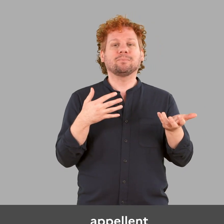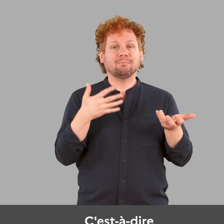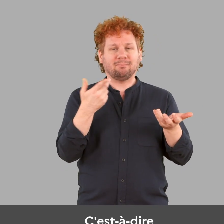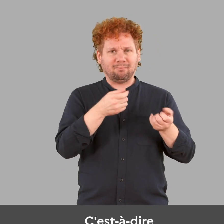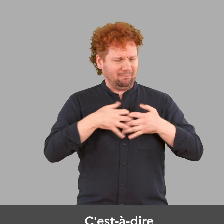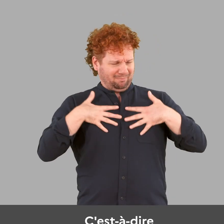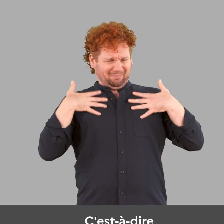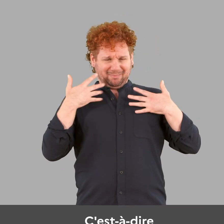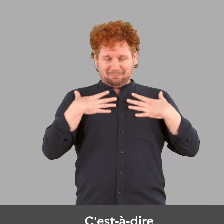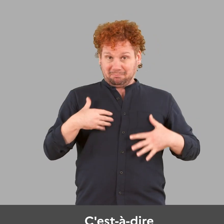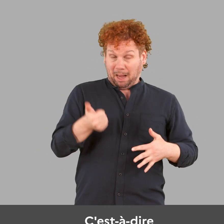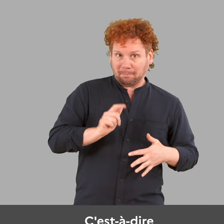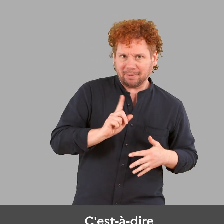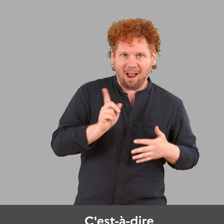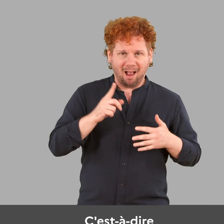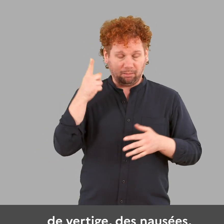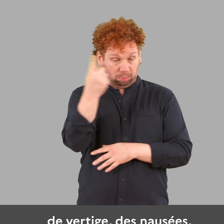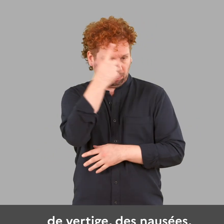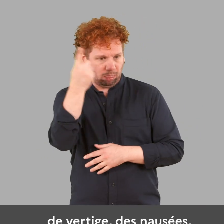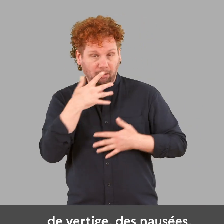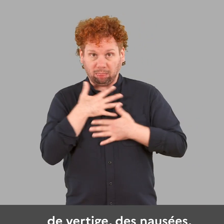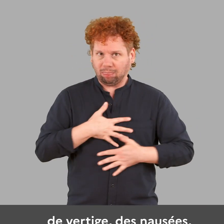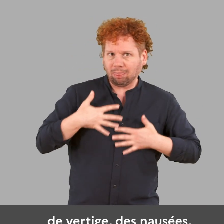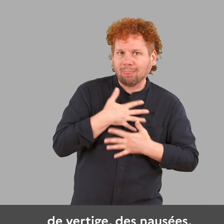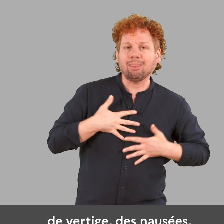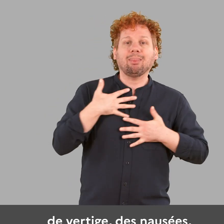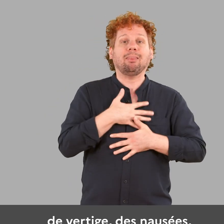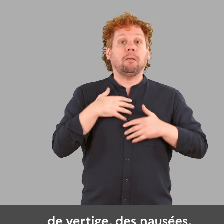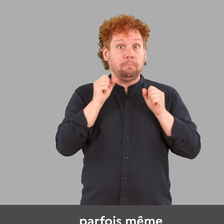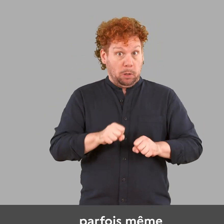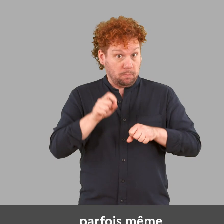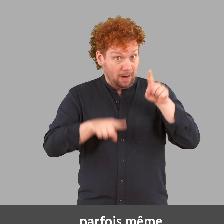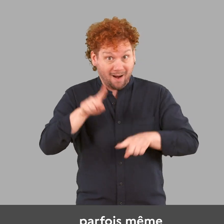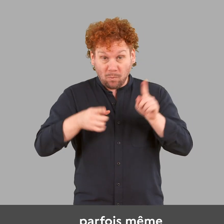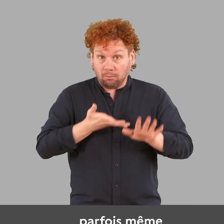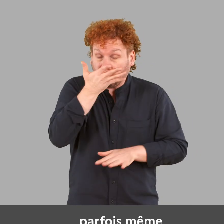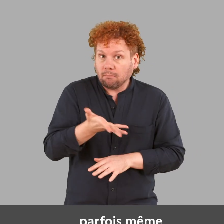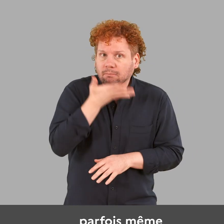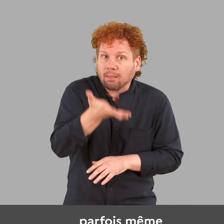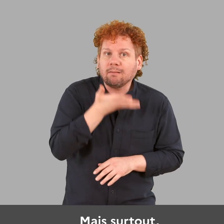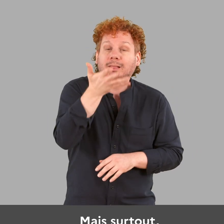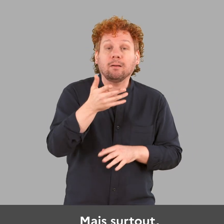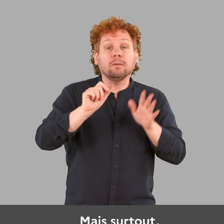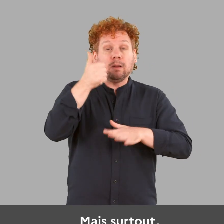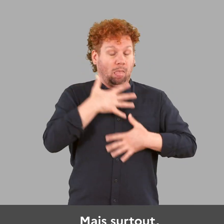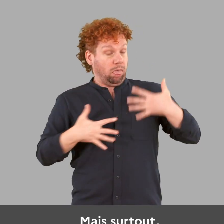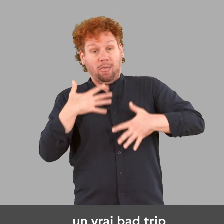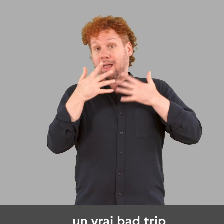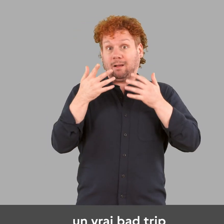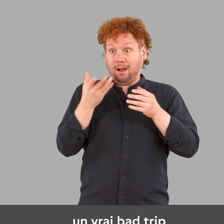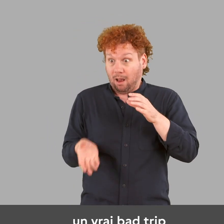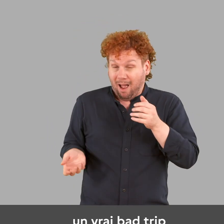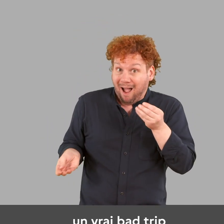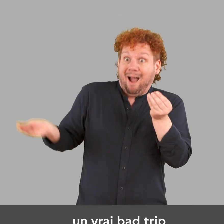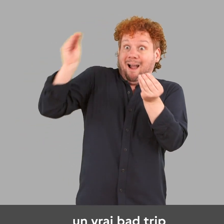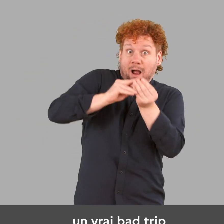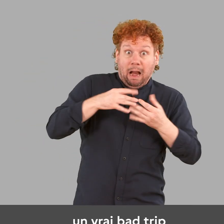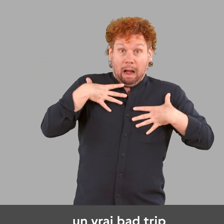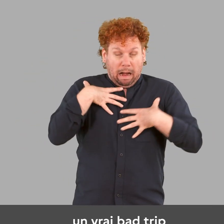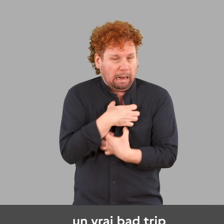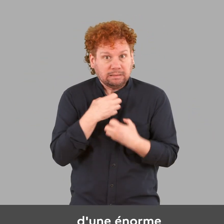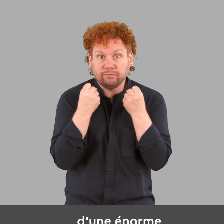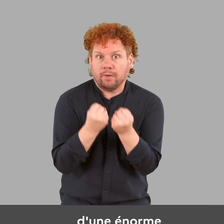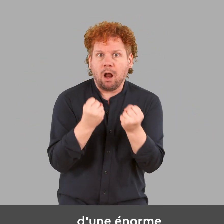crise blanche, c'est-à-dire une sensation de malaise, de vertige, des nausées, parfois même des vomissements. Mais surtout, un vrai bad trip